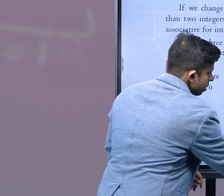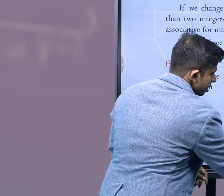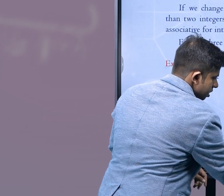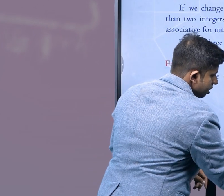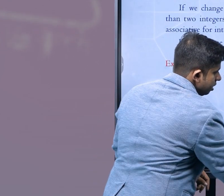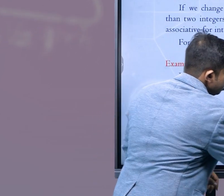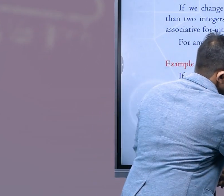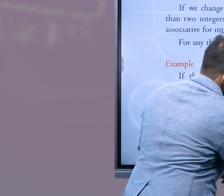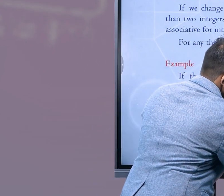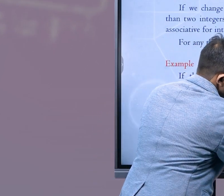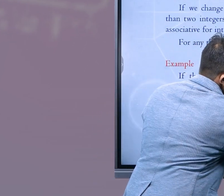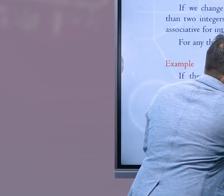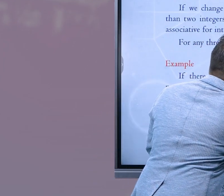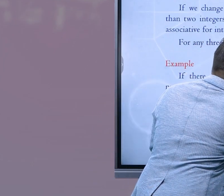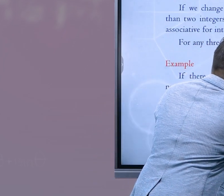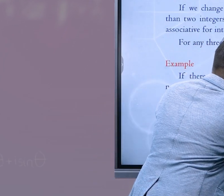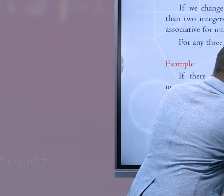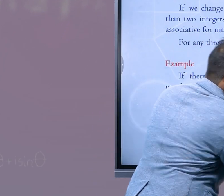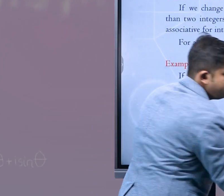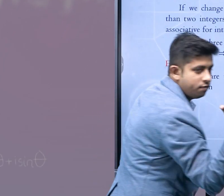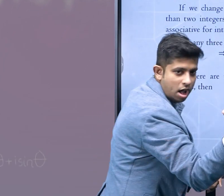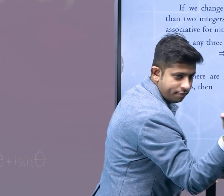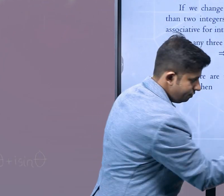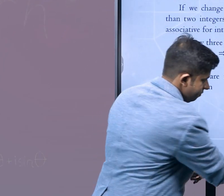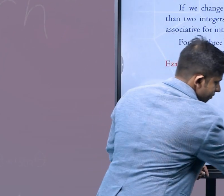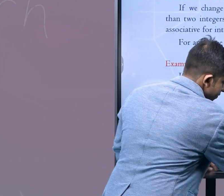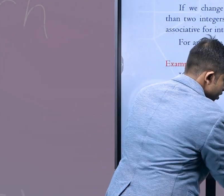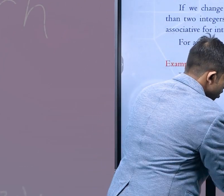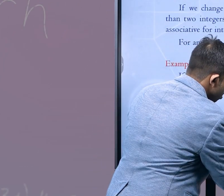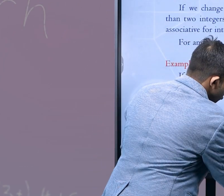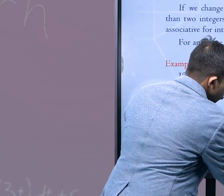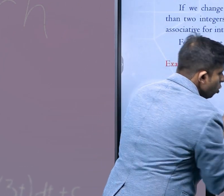1 is equals to 3 plus 5 in brackets.